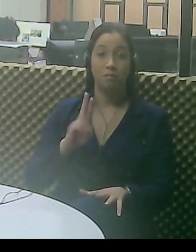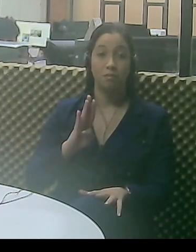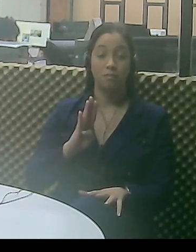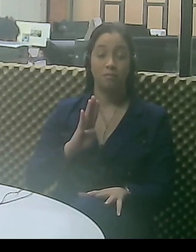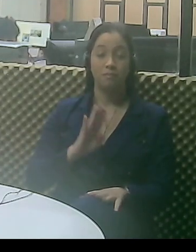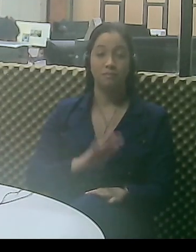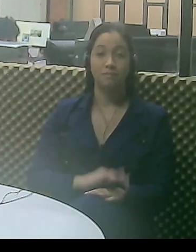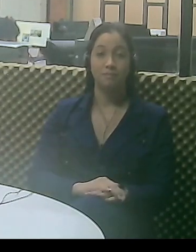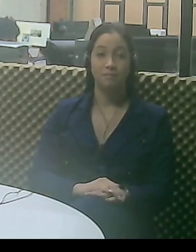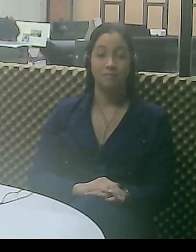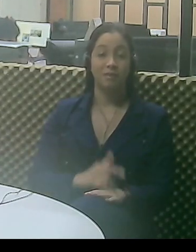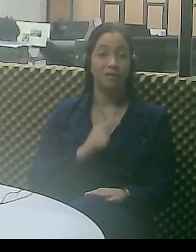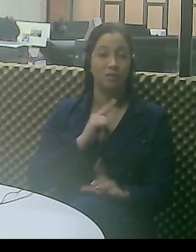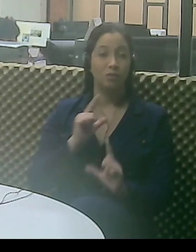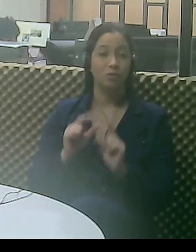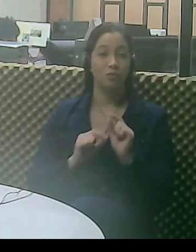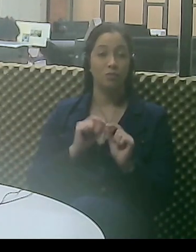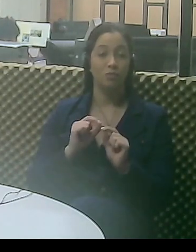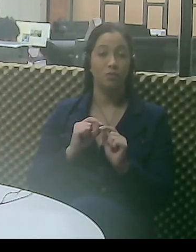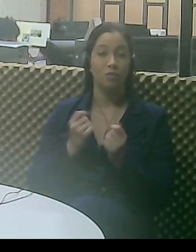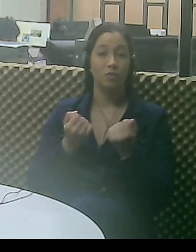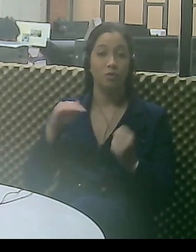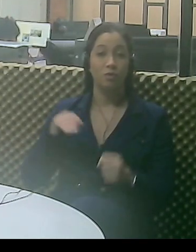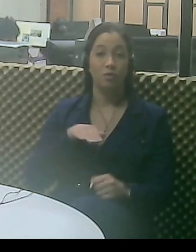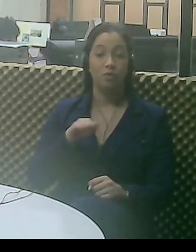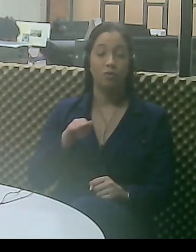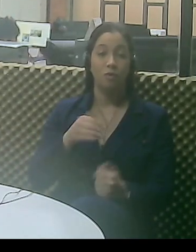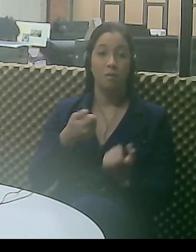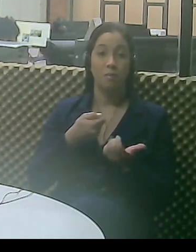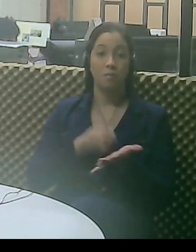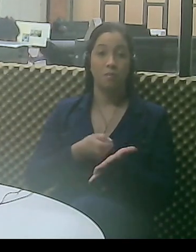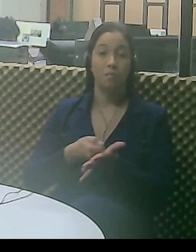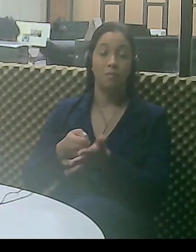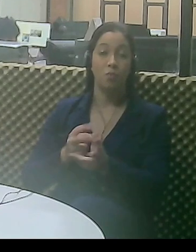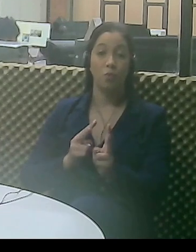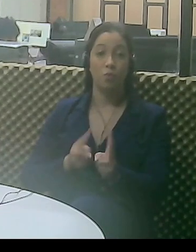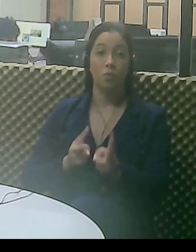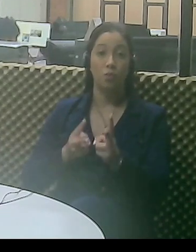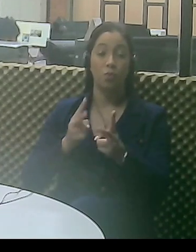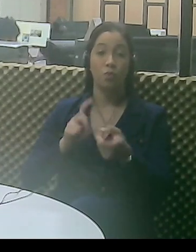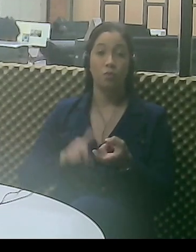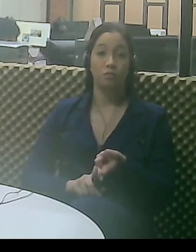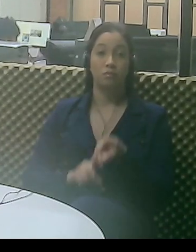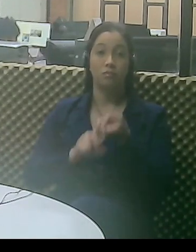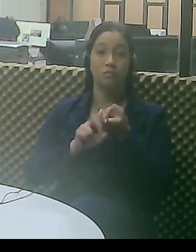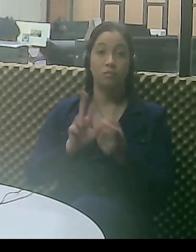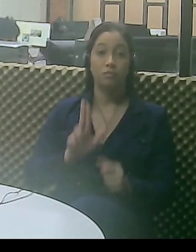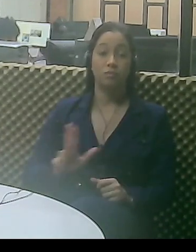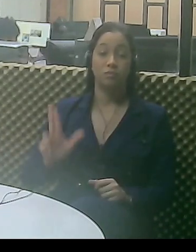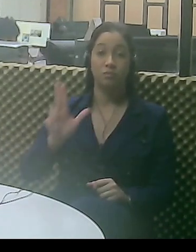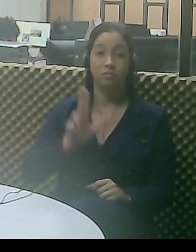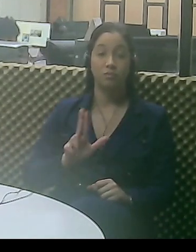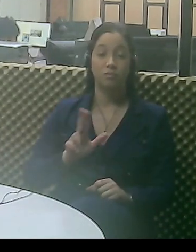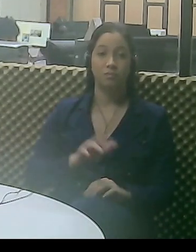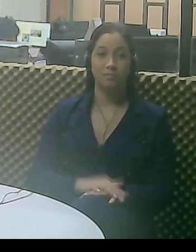de Uberlândia, PRODAUB, o estacionamento rotativo pago permanecerá suspenso em Uberlândia.